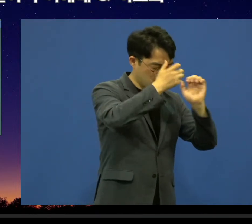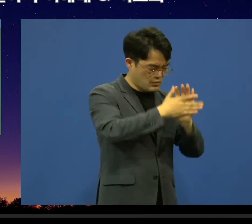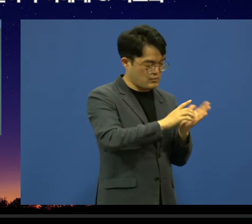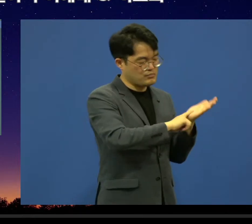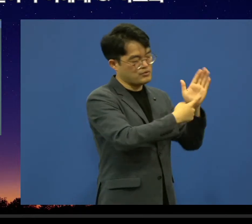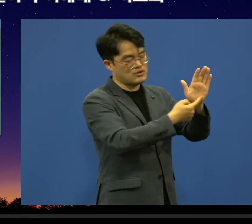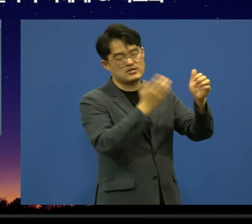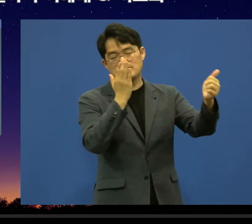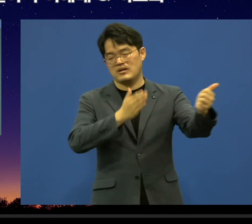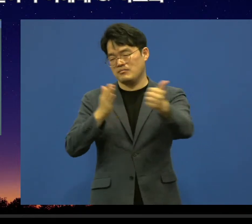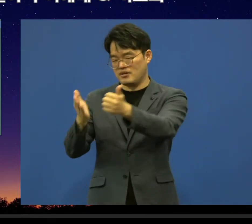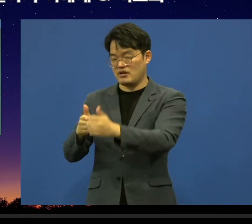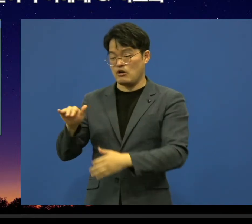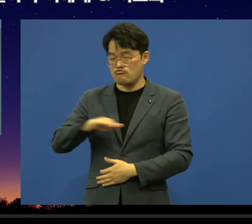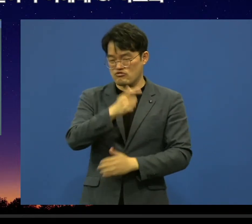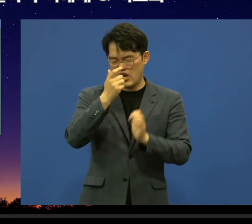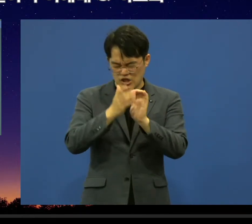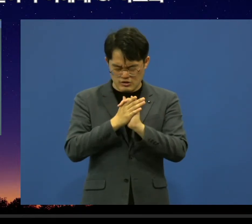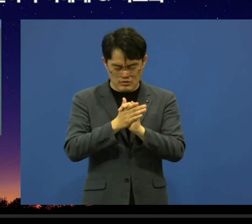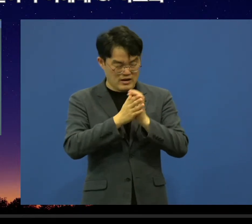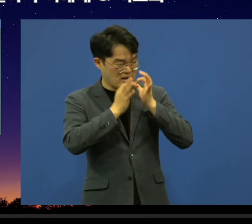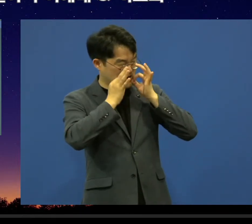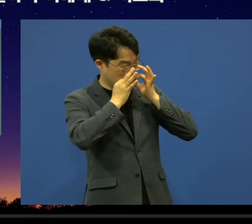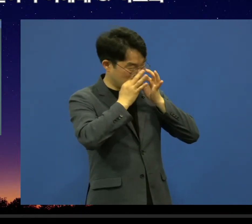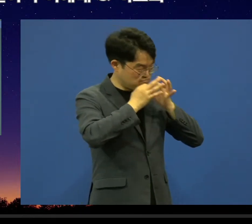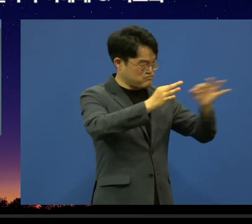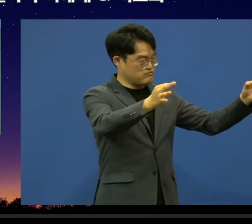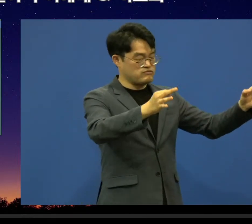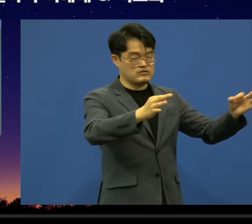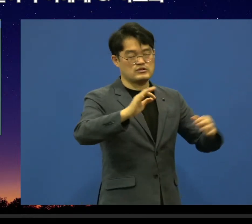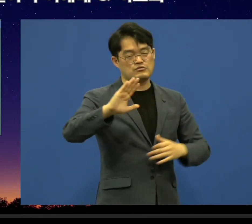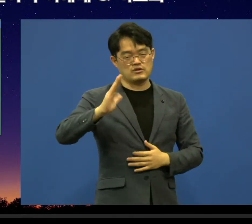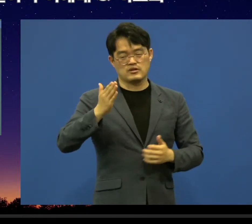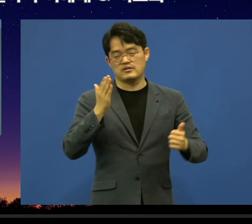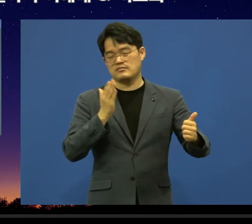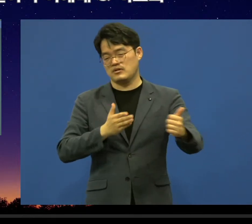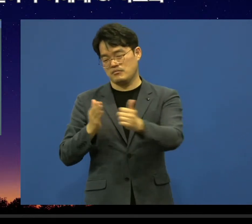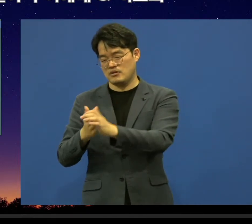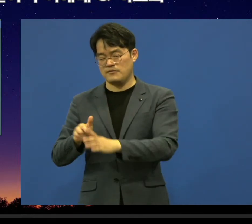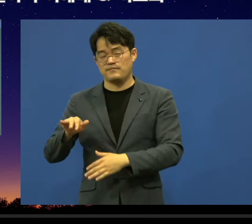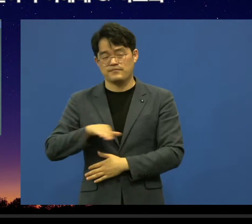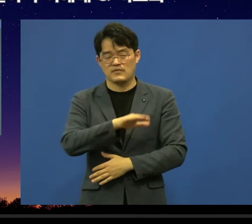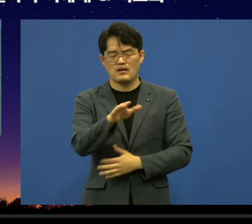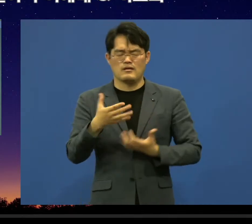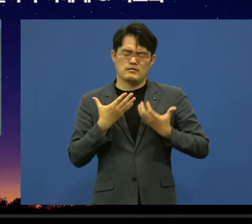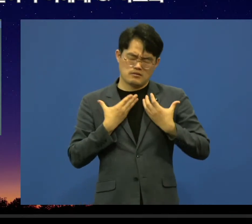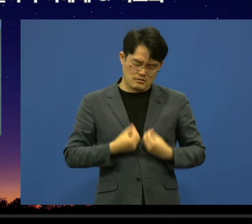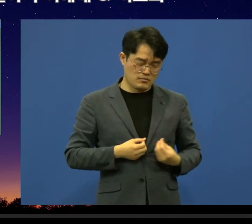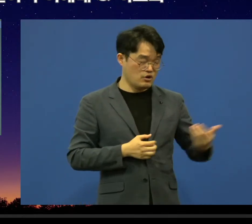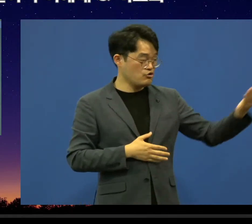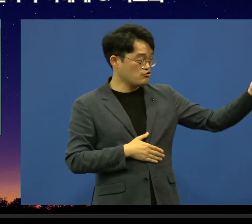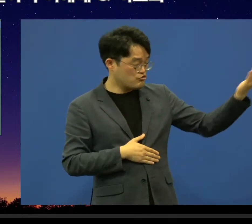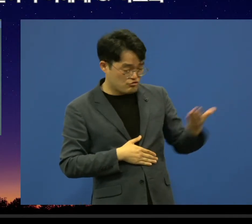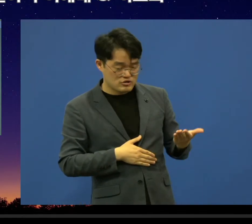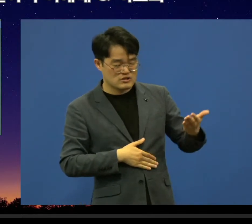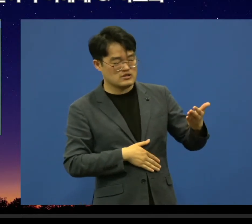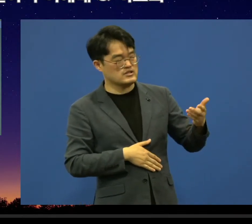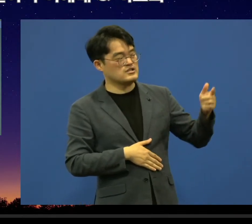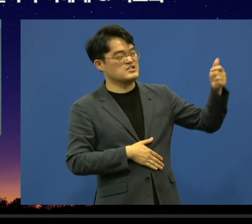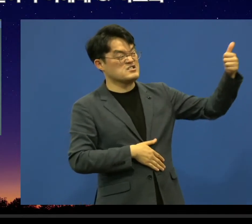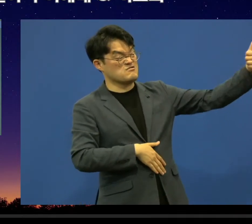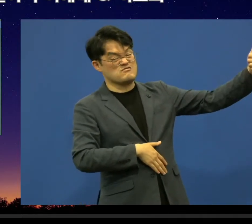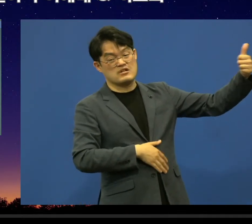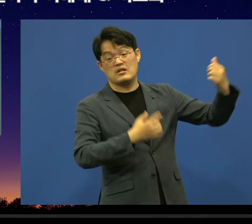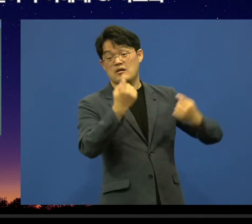우리의 기도가 포효하는 사자의 소리가 되기를 바라요. 우리에게 절망을 주는 골리앗의 외침보다 더